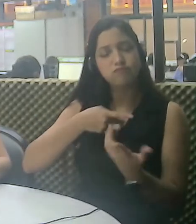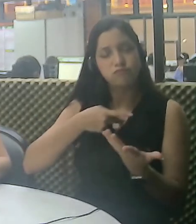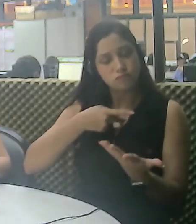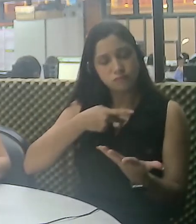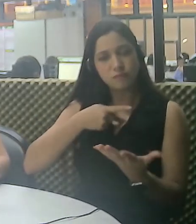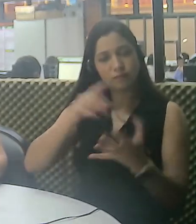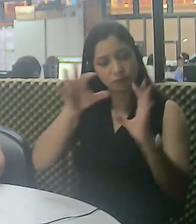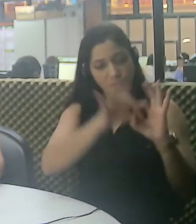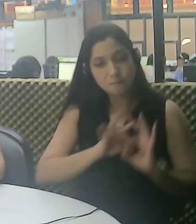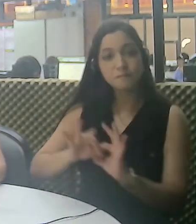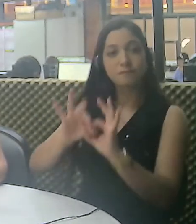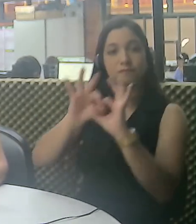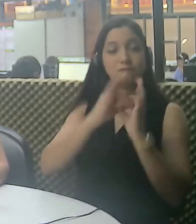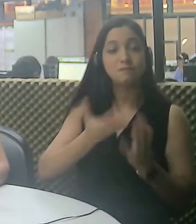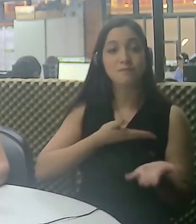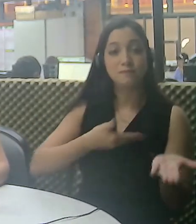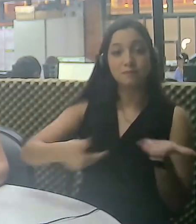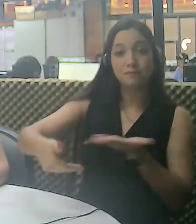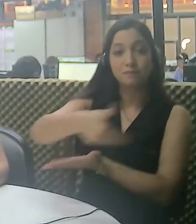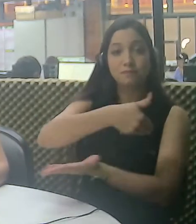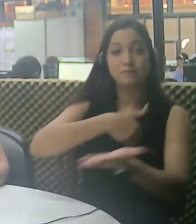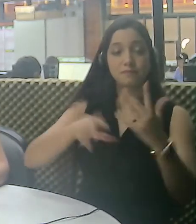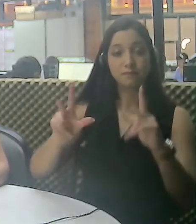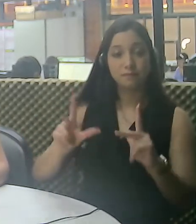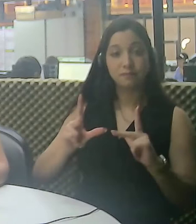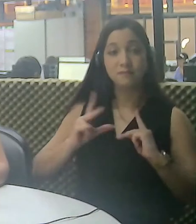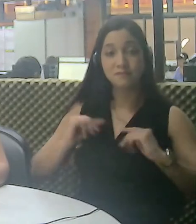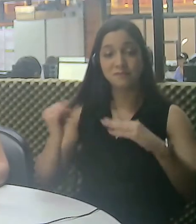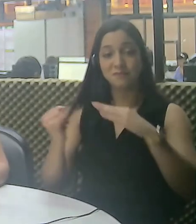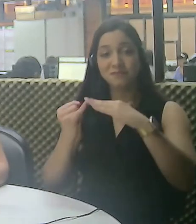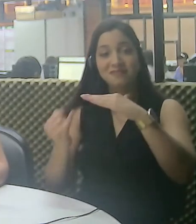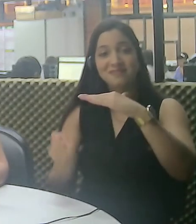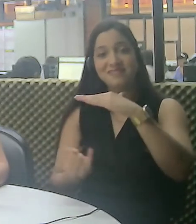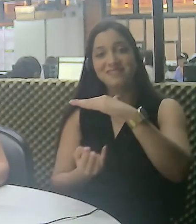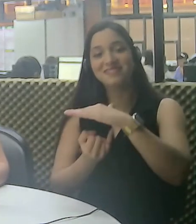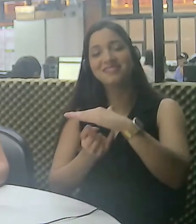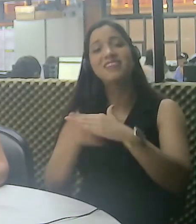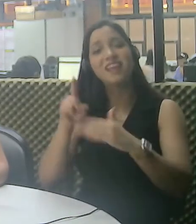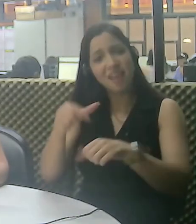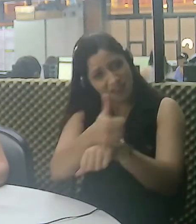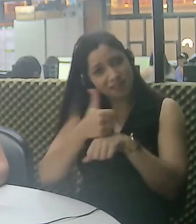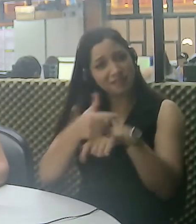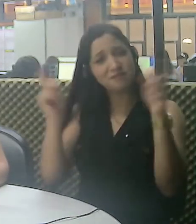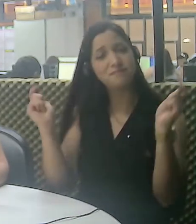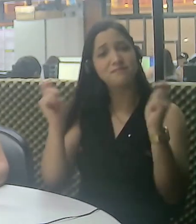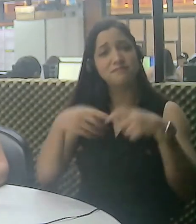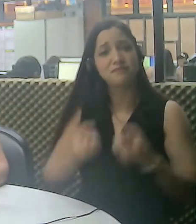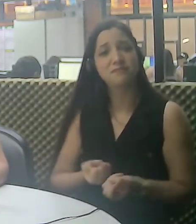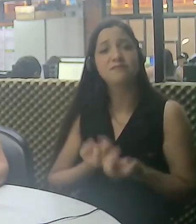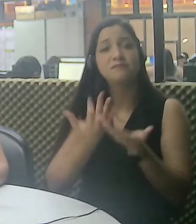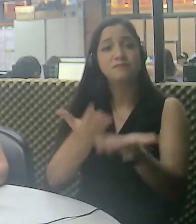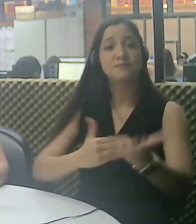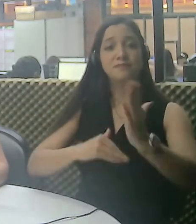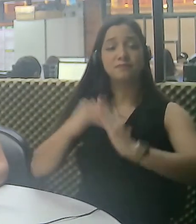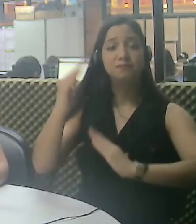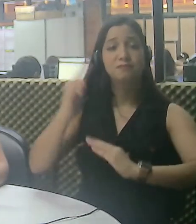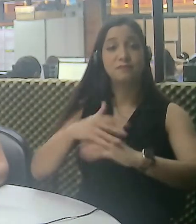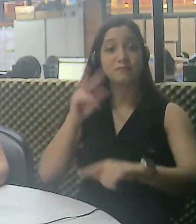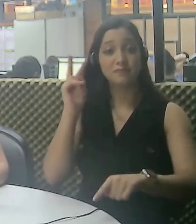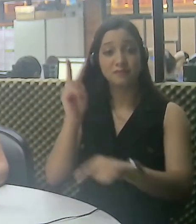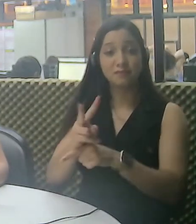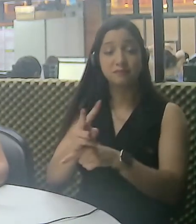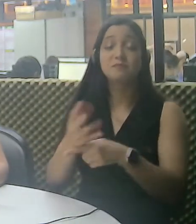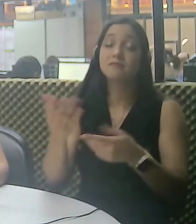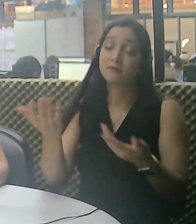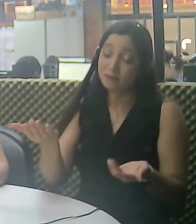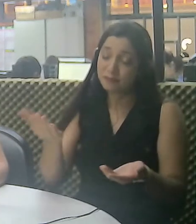fazer o vínculo com os colegas e se reconhecer numa instituição, é o melhor que a gente pode oferecer para um profissional que cuida. É